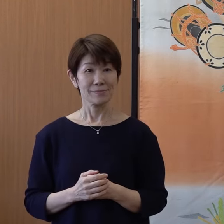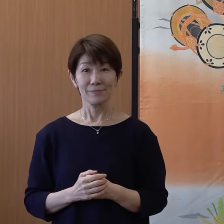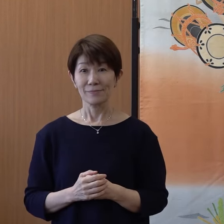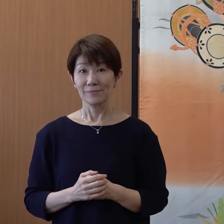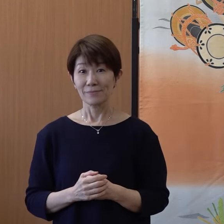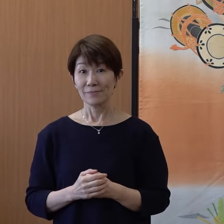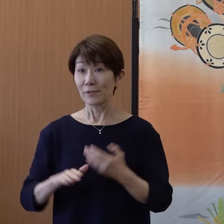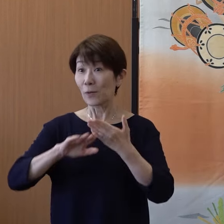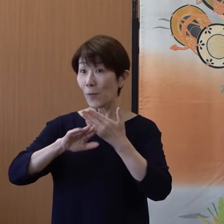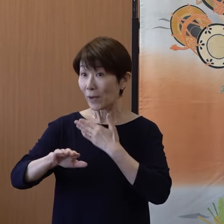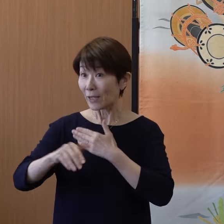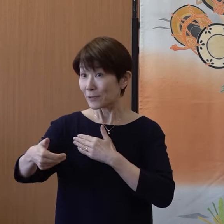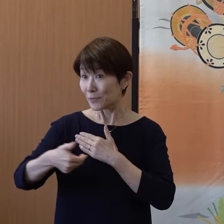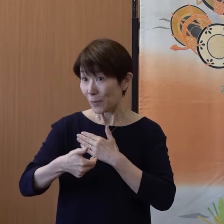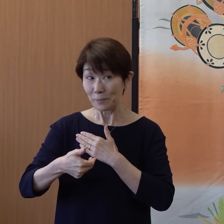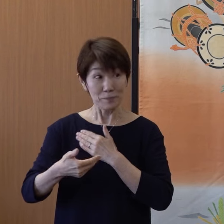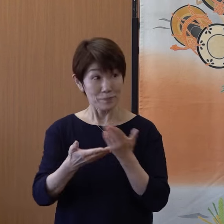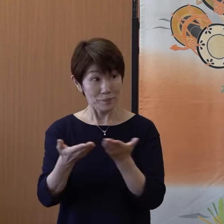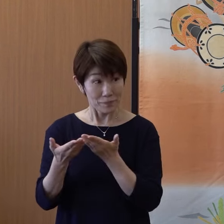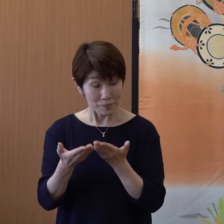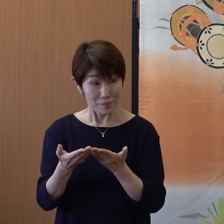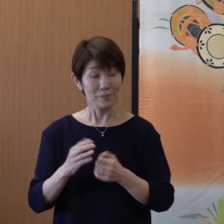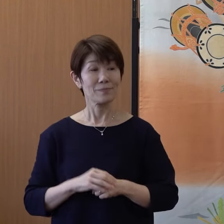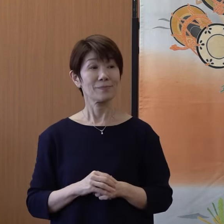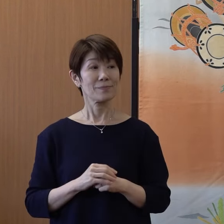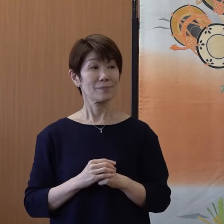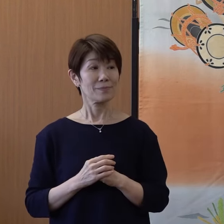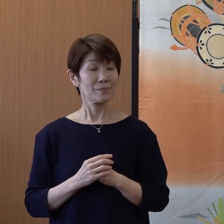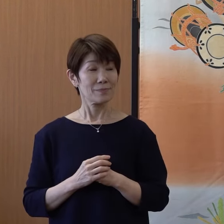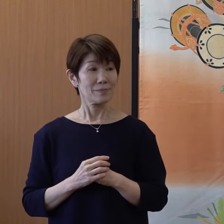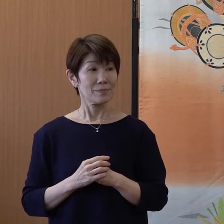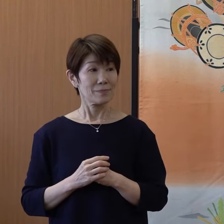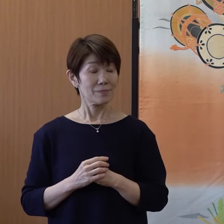その他質問ございますでしょうか。